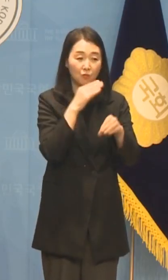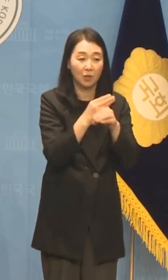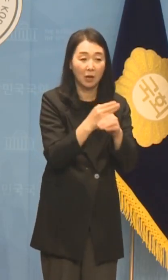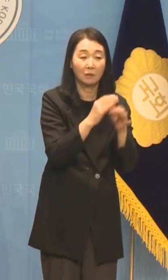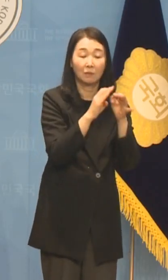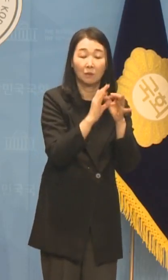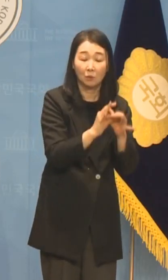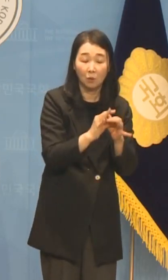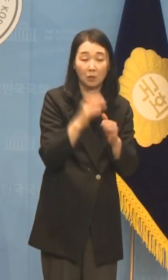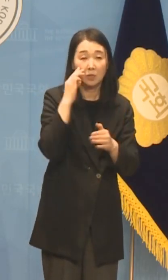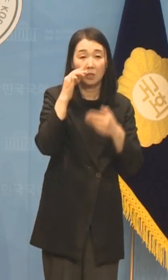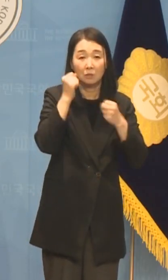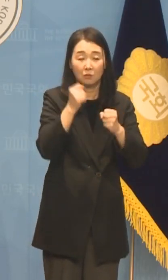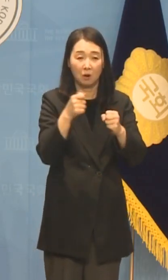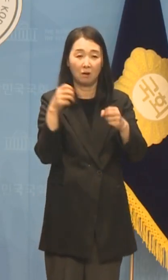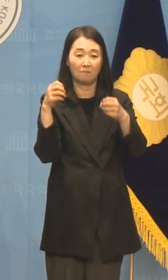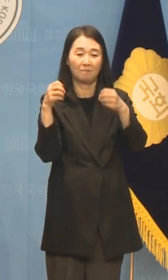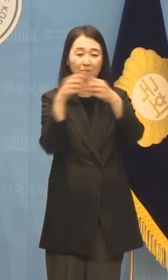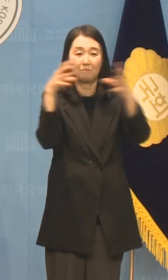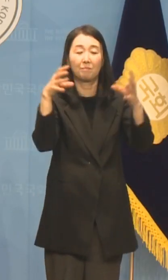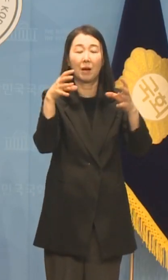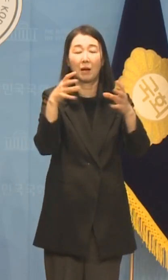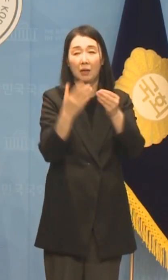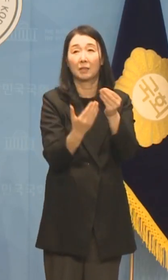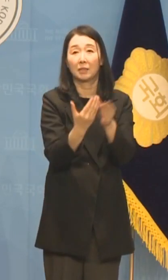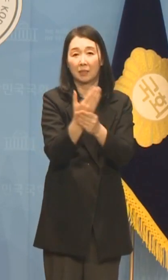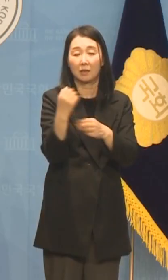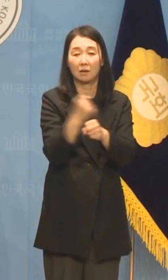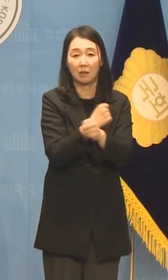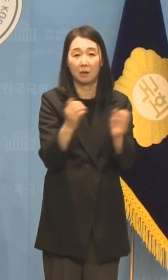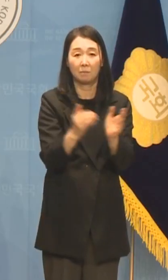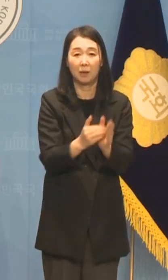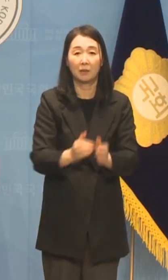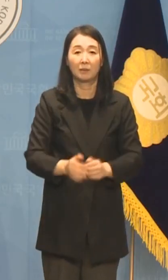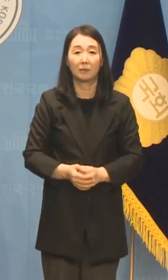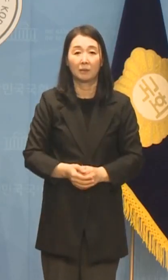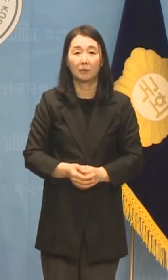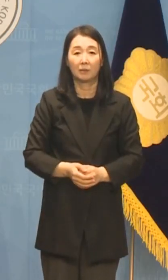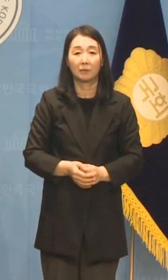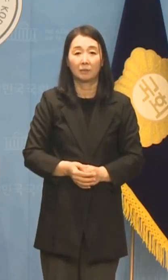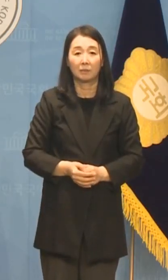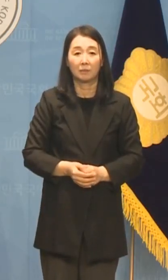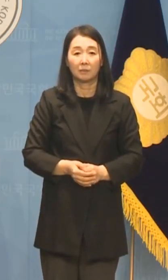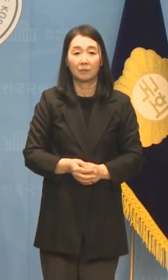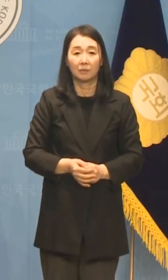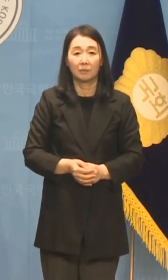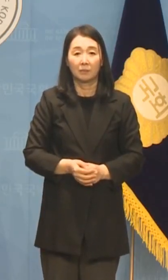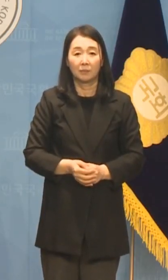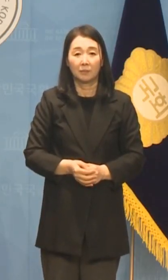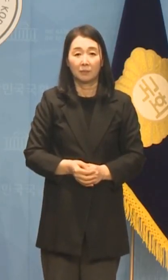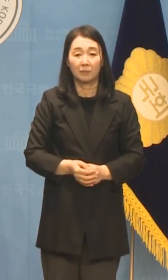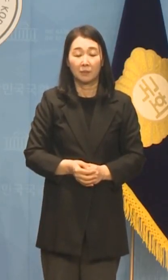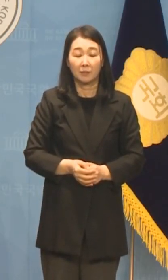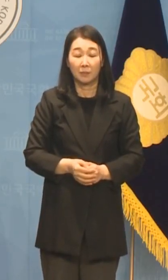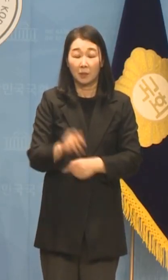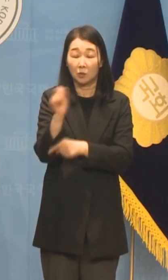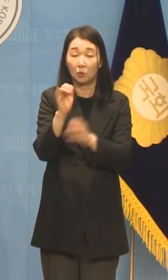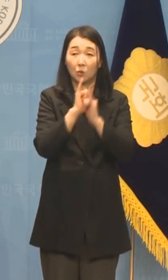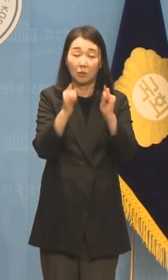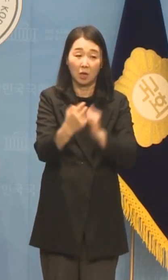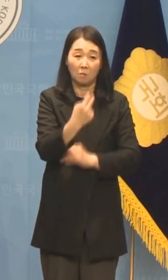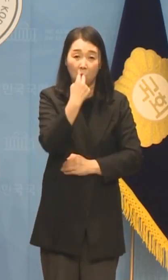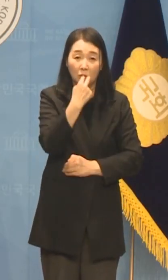의해 일부러 격추당하는 사건을 기획했다고밖에 볼 수 없습니다. 어떻게 조종사의